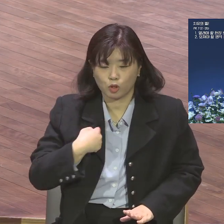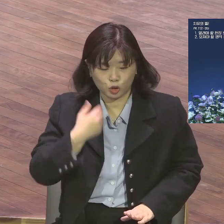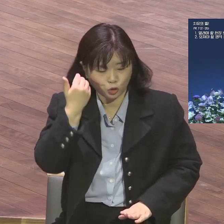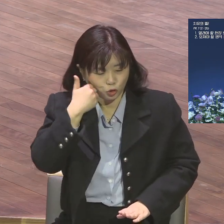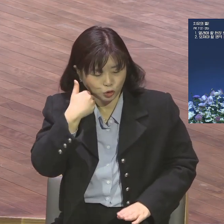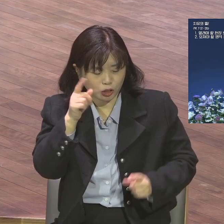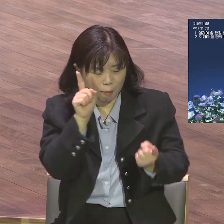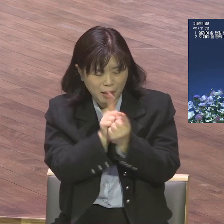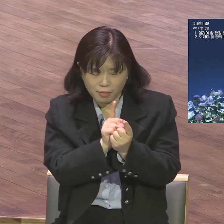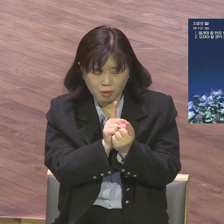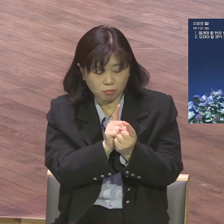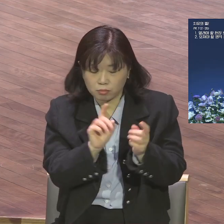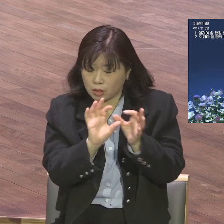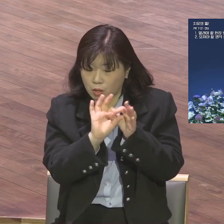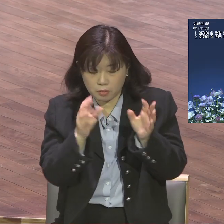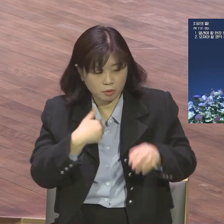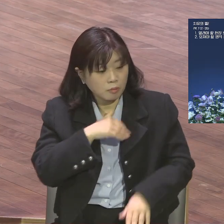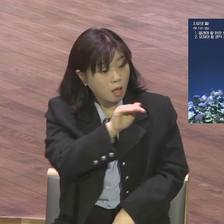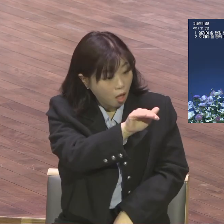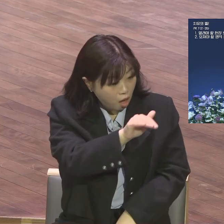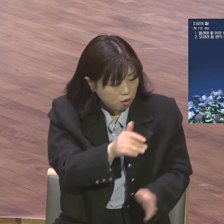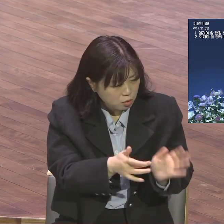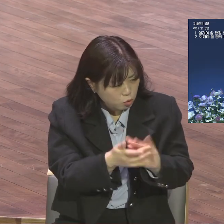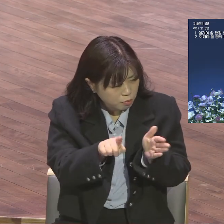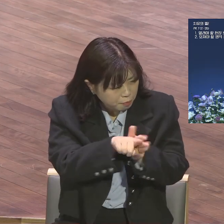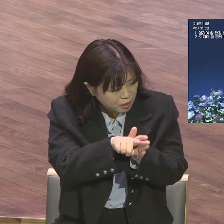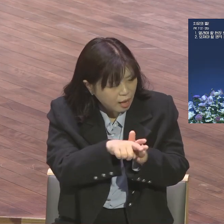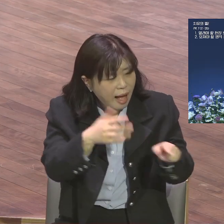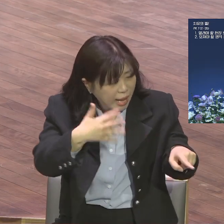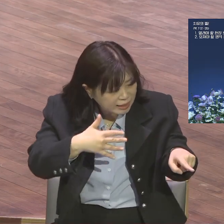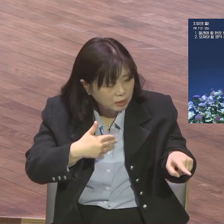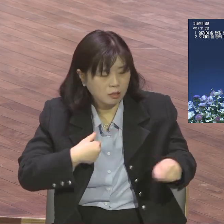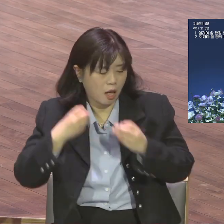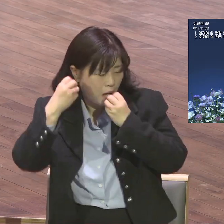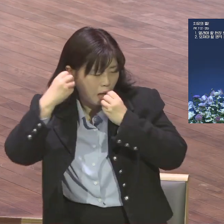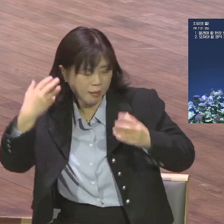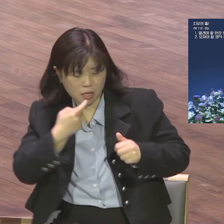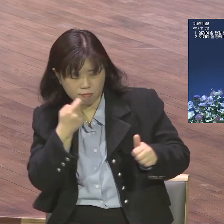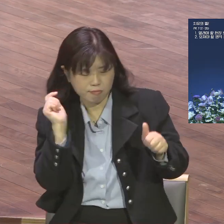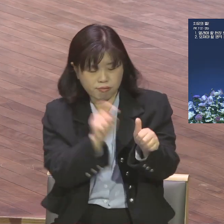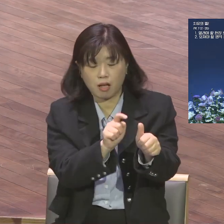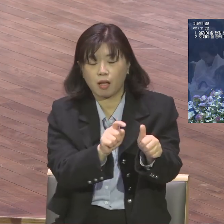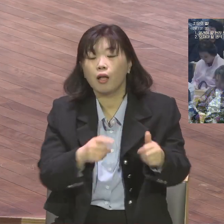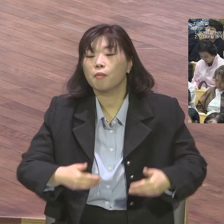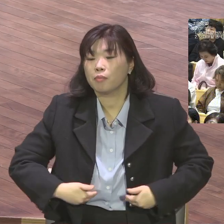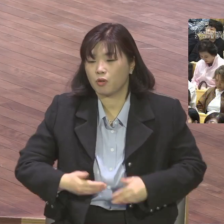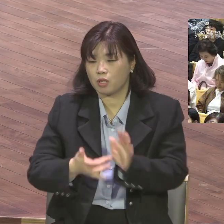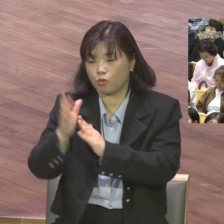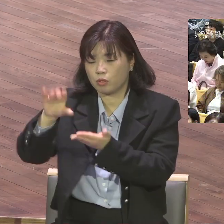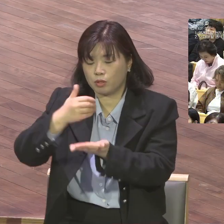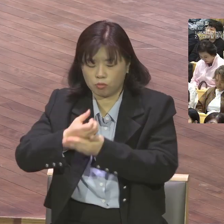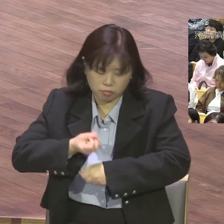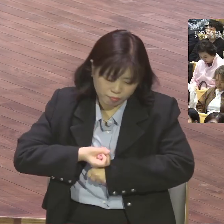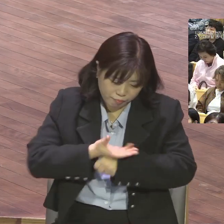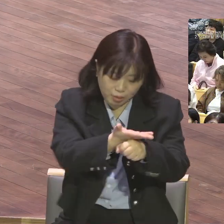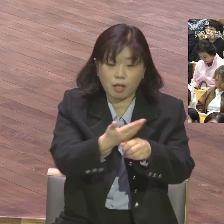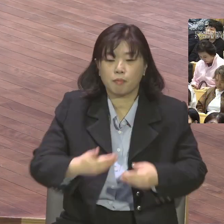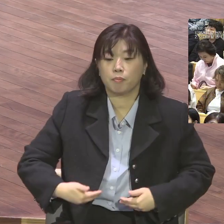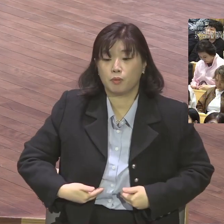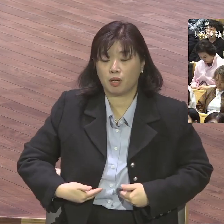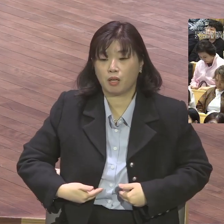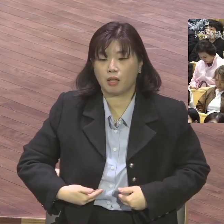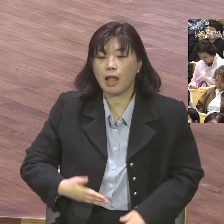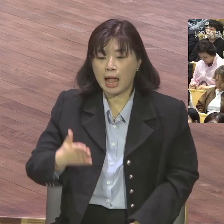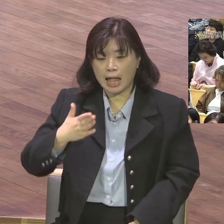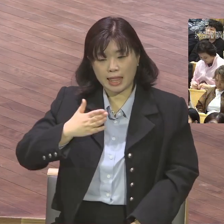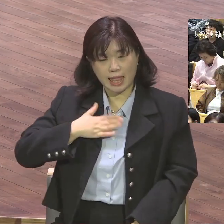여러분이 영의 입을 열게 되면 불신 영혼들의 귀가 열리는 역사가 일어날 줄 믿으시 바랍니다. 내가 전하면